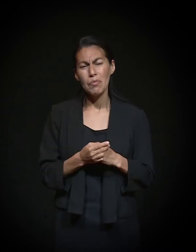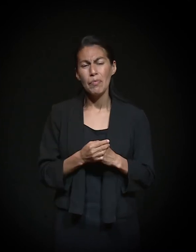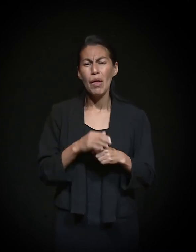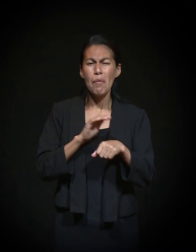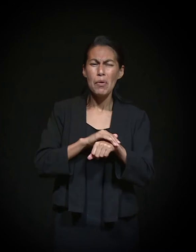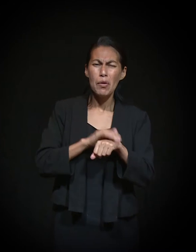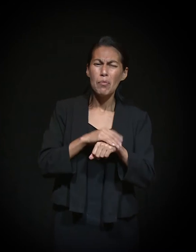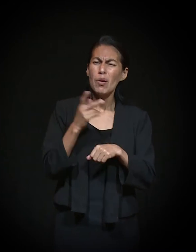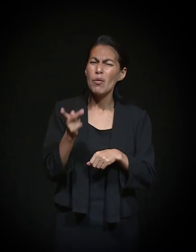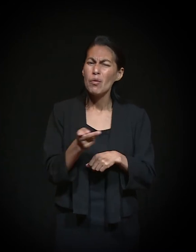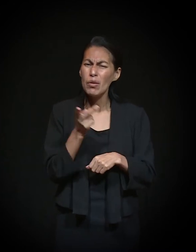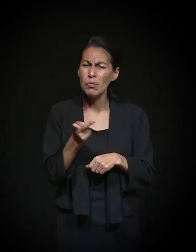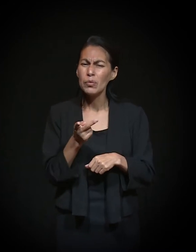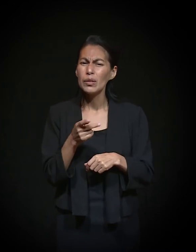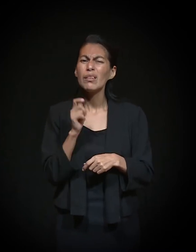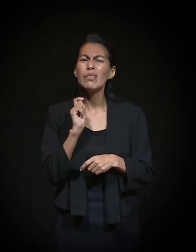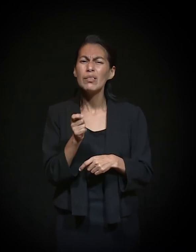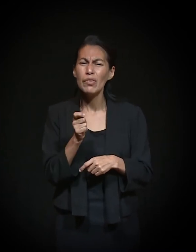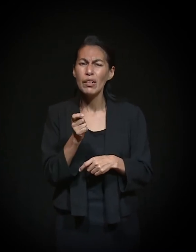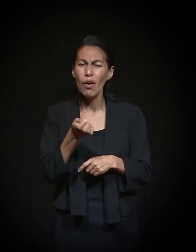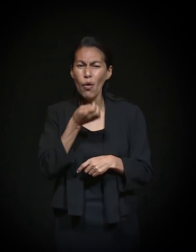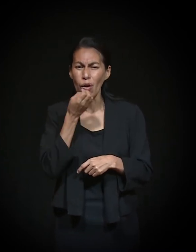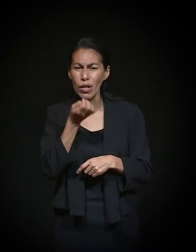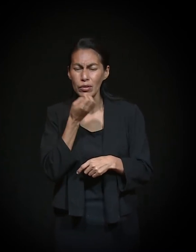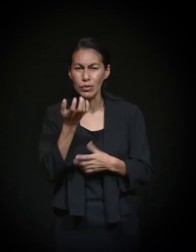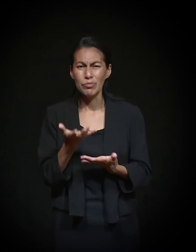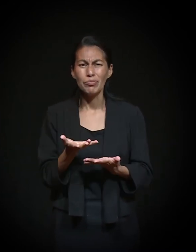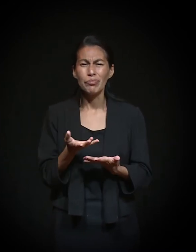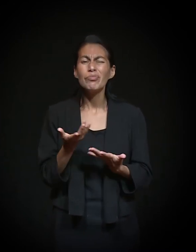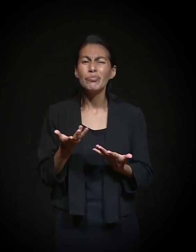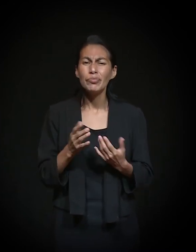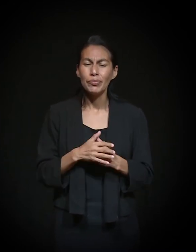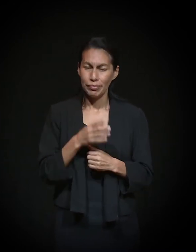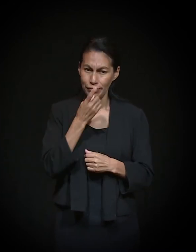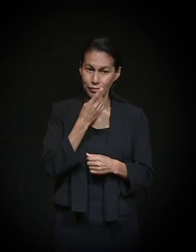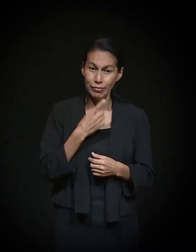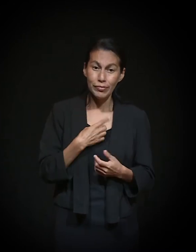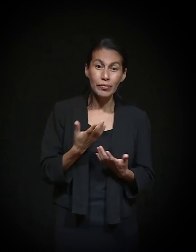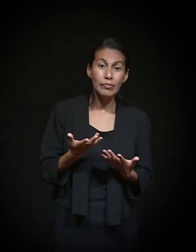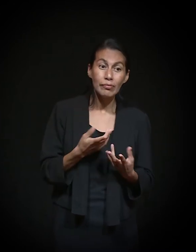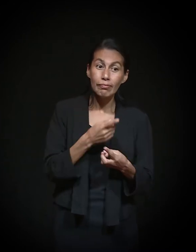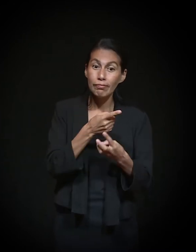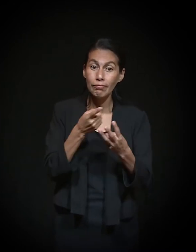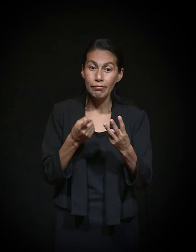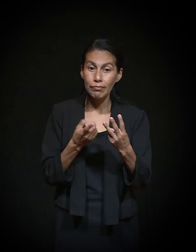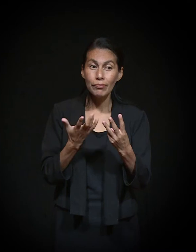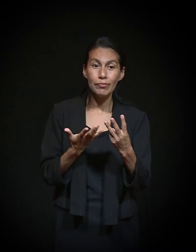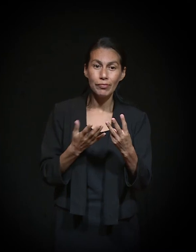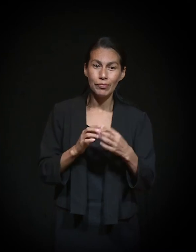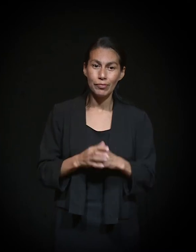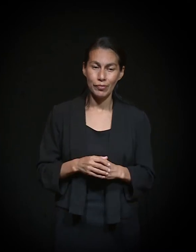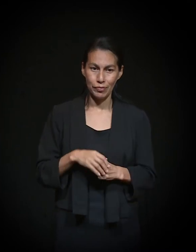amigos qué es la oración. Y el tiempo tiene la oración. ¿Qué es?